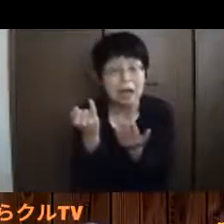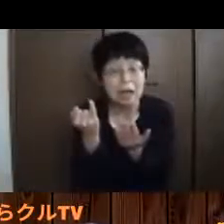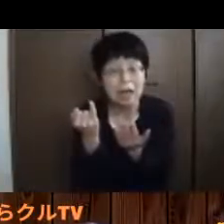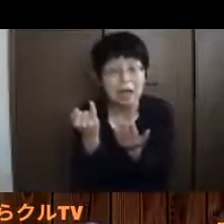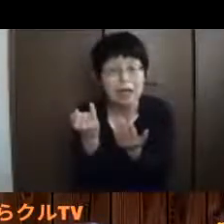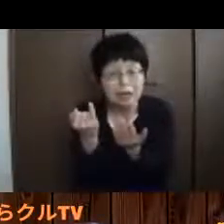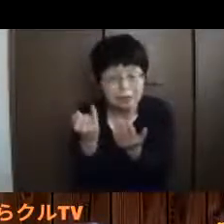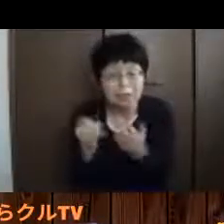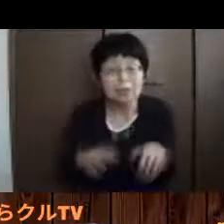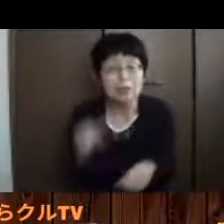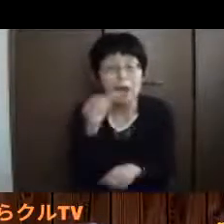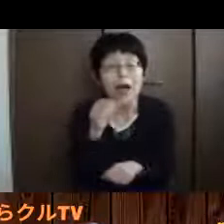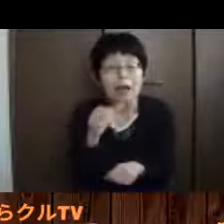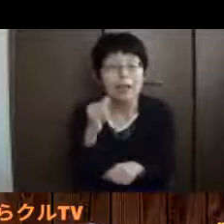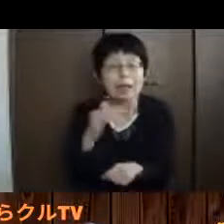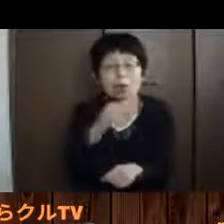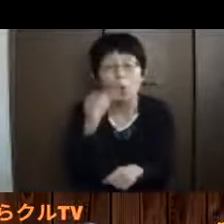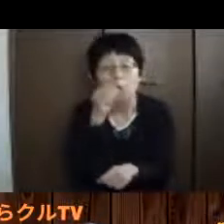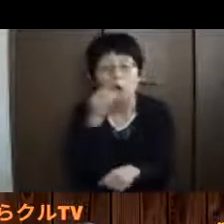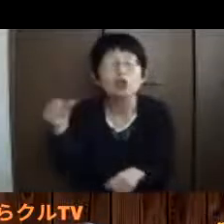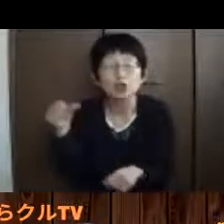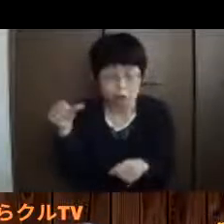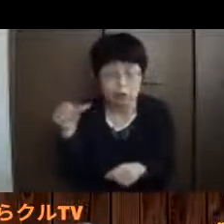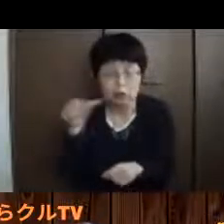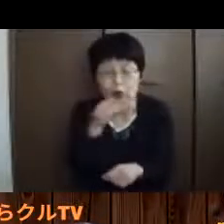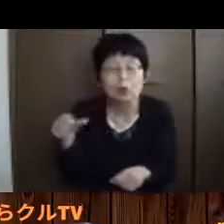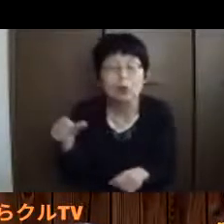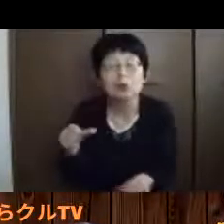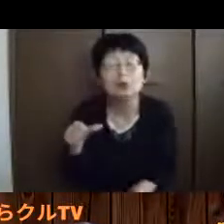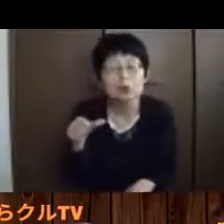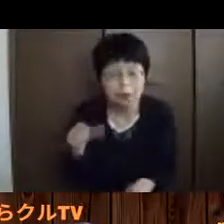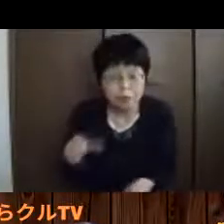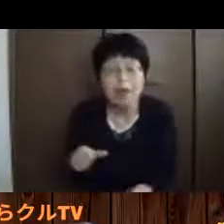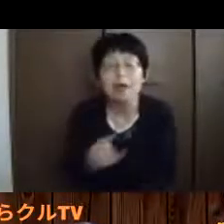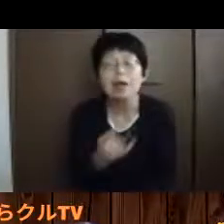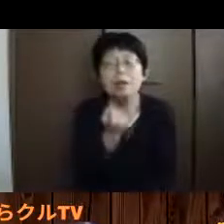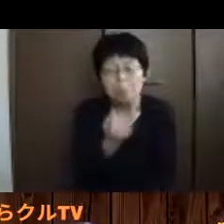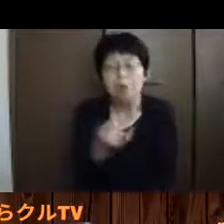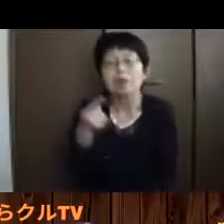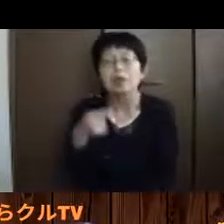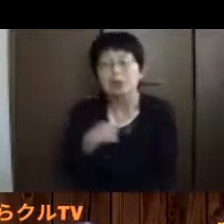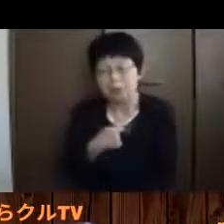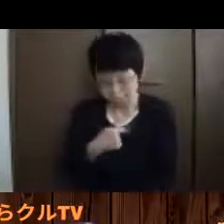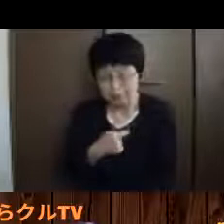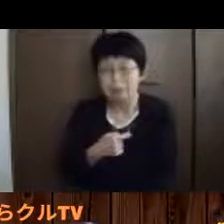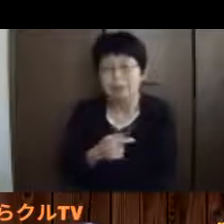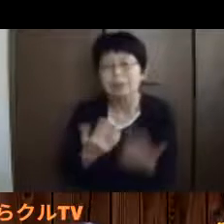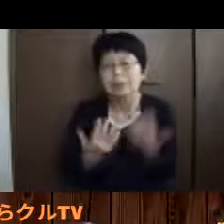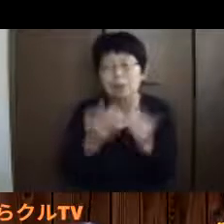囲碁の五級ってことですね。私もトロロさんの漫画はすごく勉強になりますっていうこと。トロロさんは